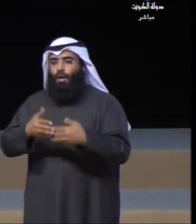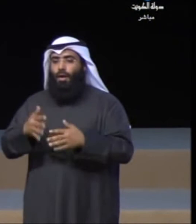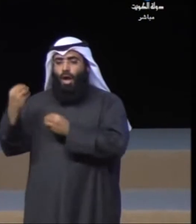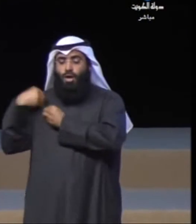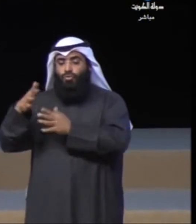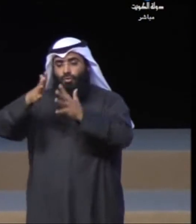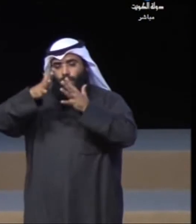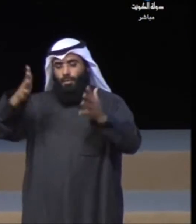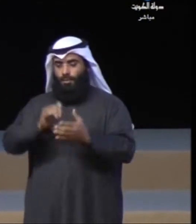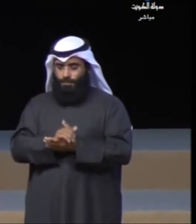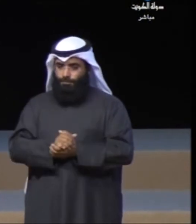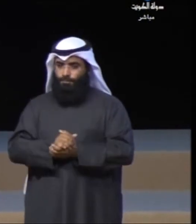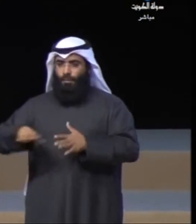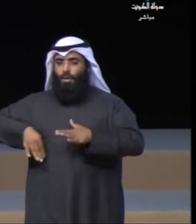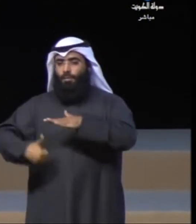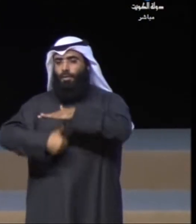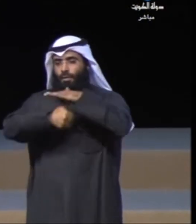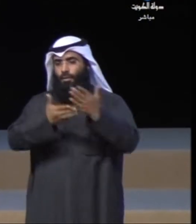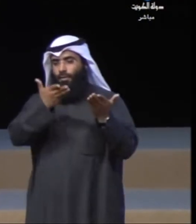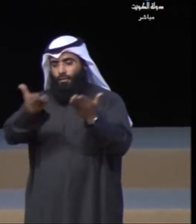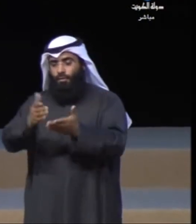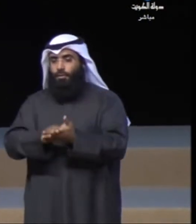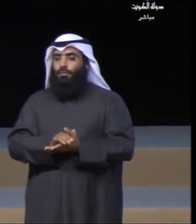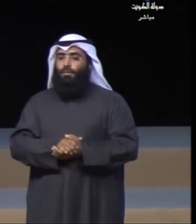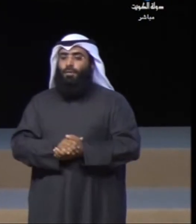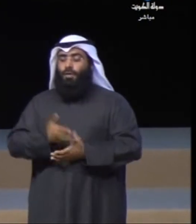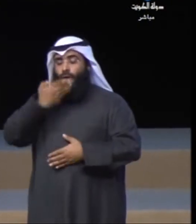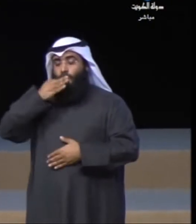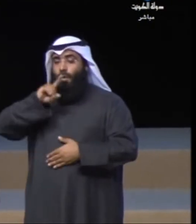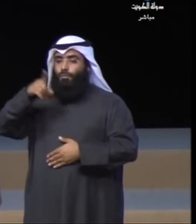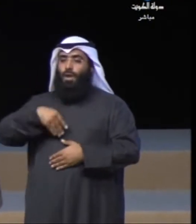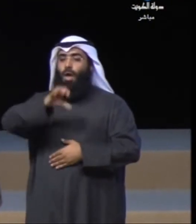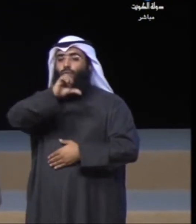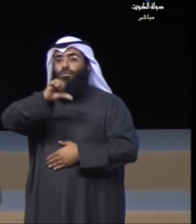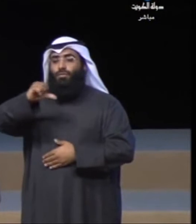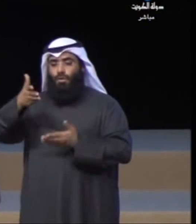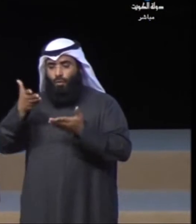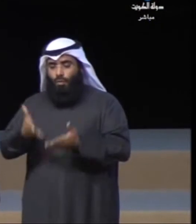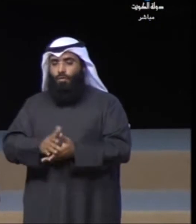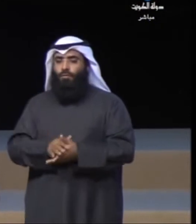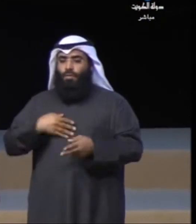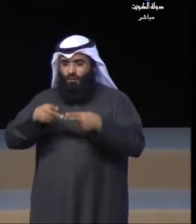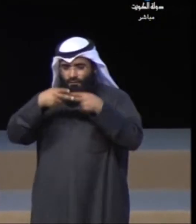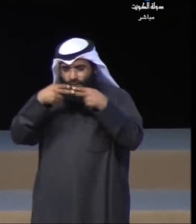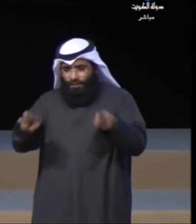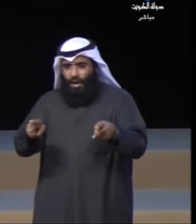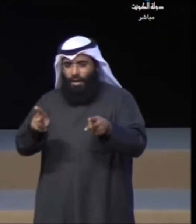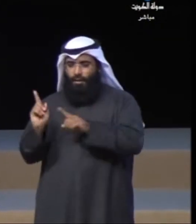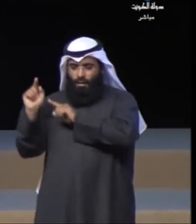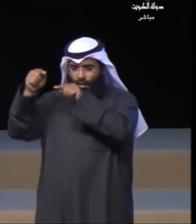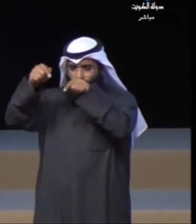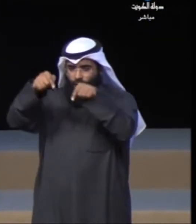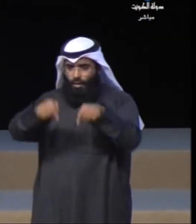كبيرا. سمو أمير البلاد المفدى، لقد من الله علينا في الأمان عام الأوقاف منذ إنشائها وحتى يومنا